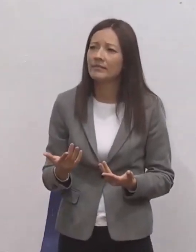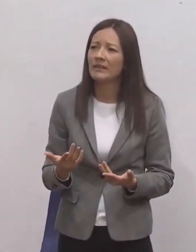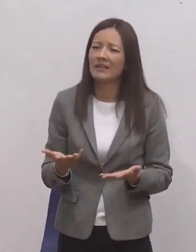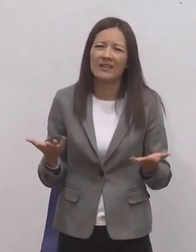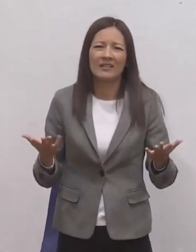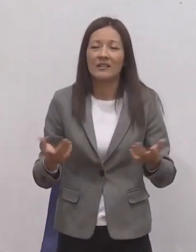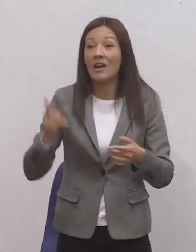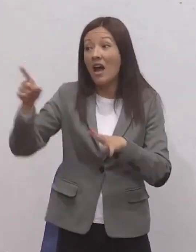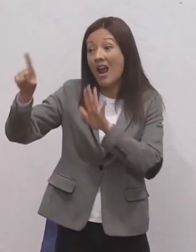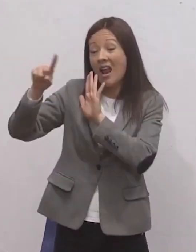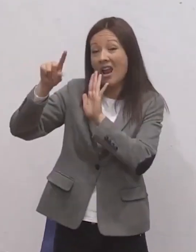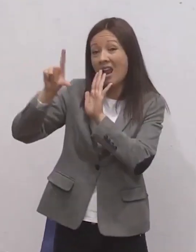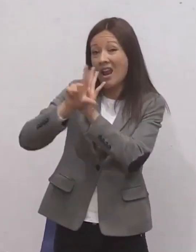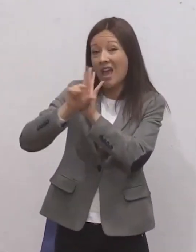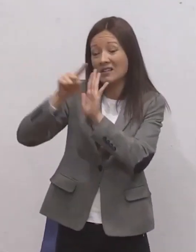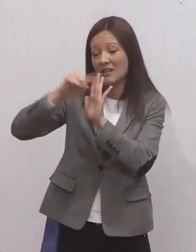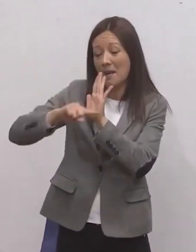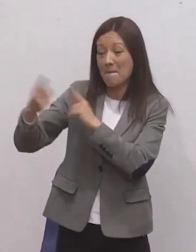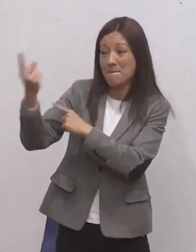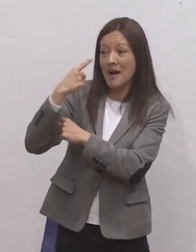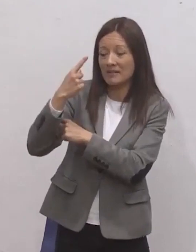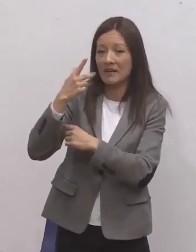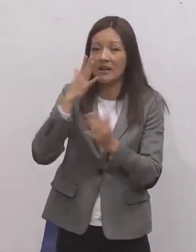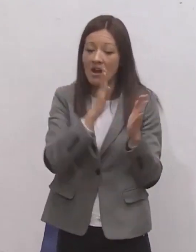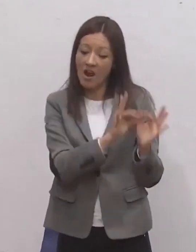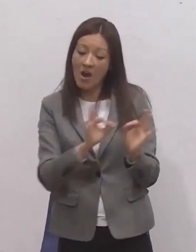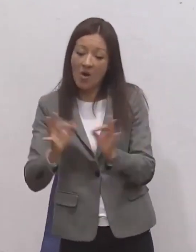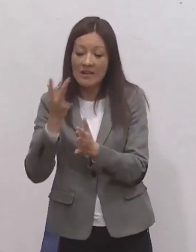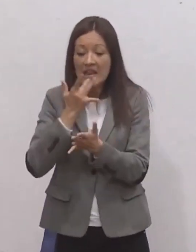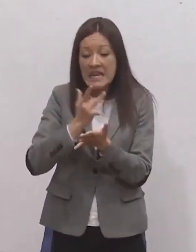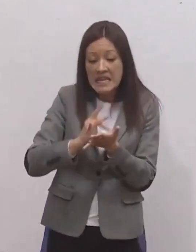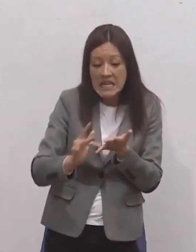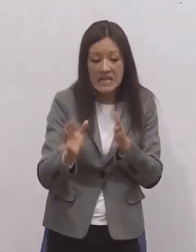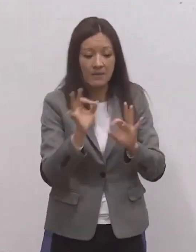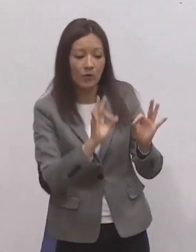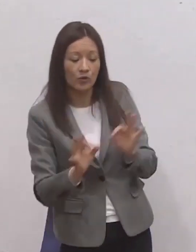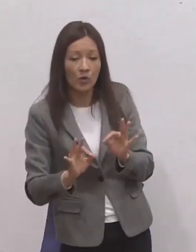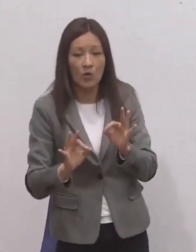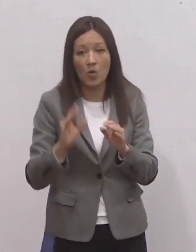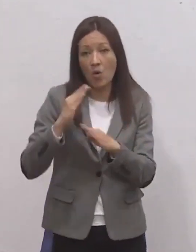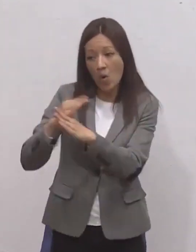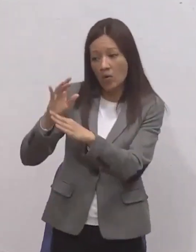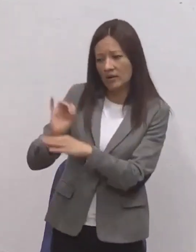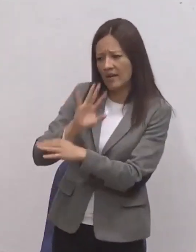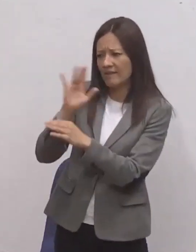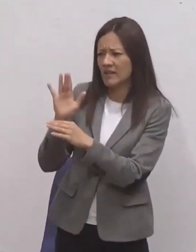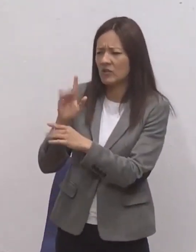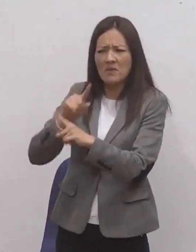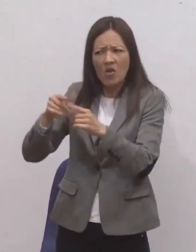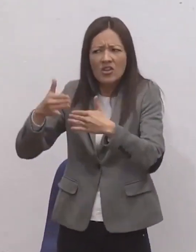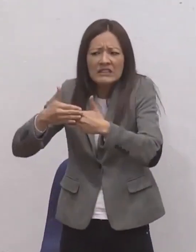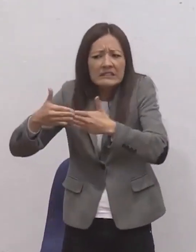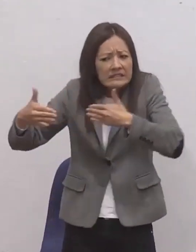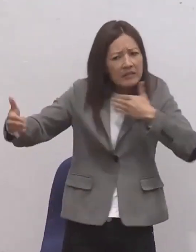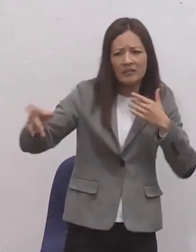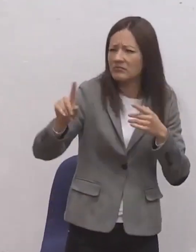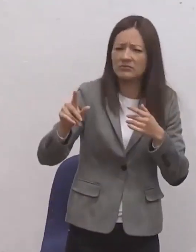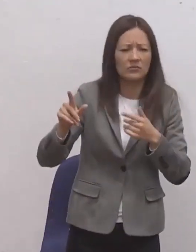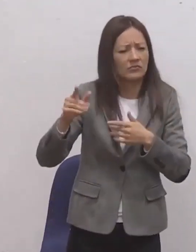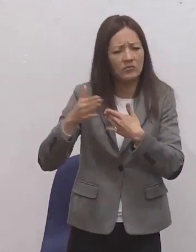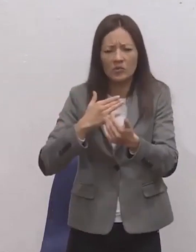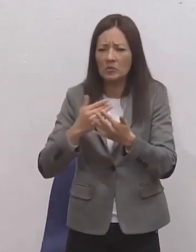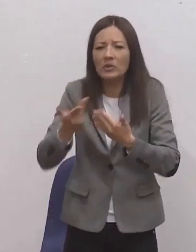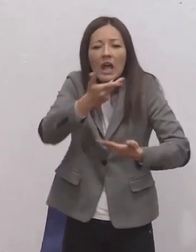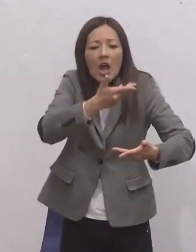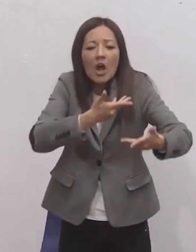sanitarias, Señor, nos pueden separar, sino que mantenemos la comunión por medio del Espíritu Santo que está en nosotros. Somos un